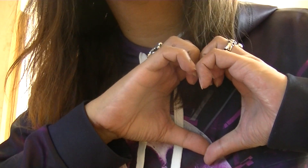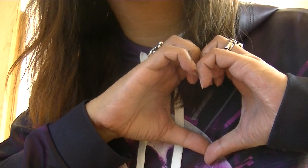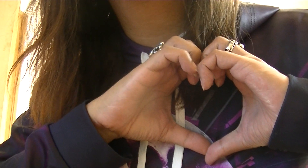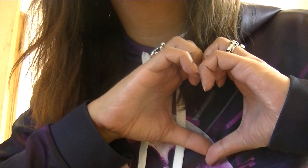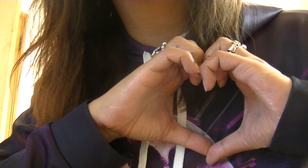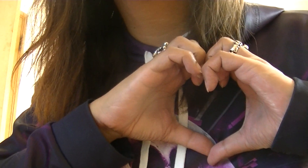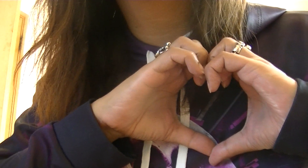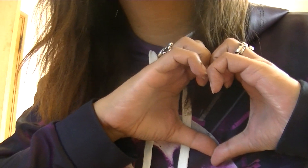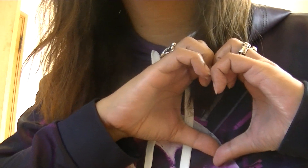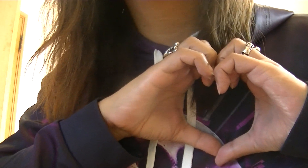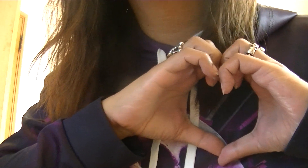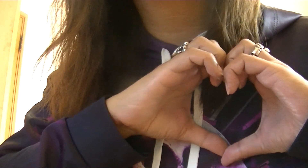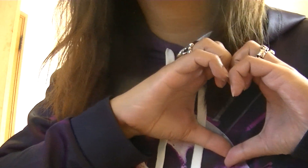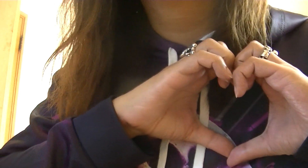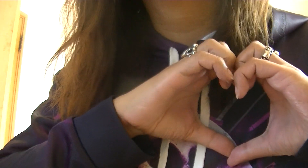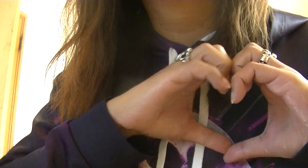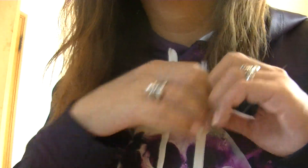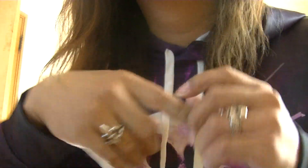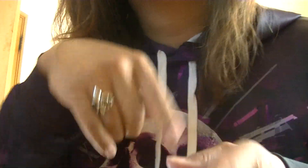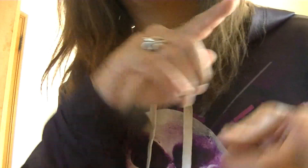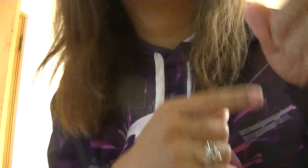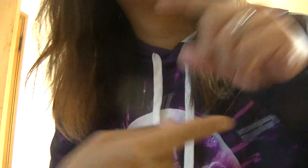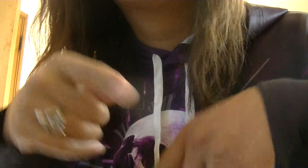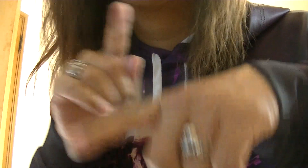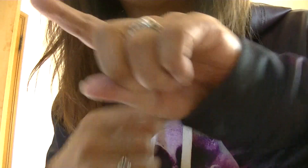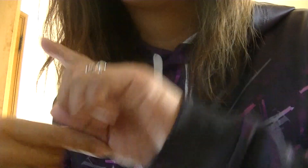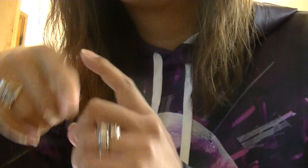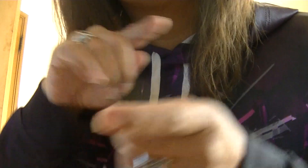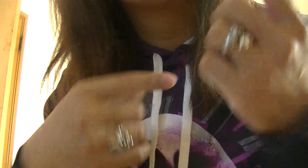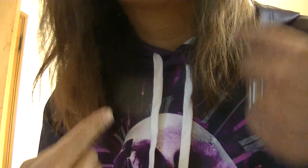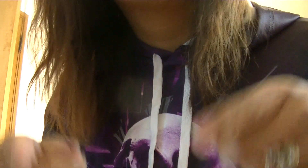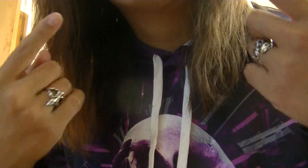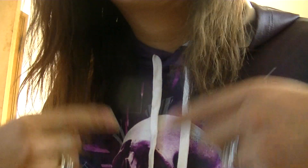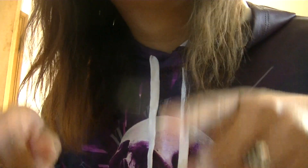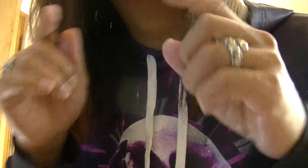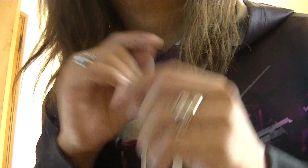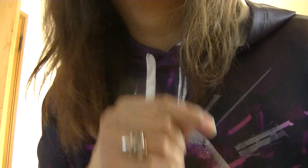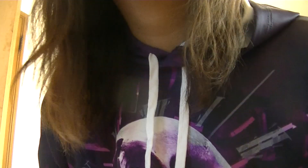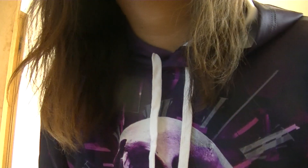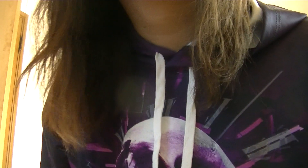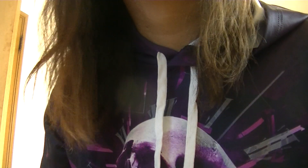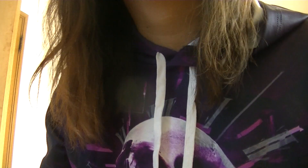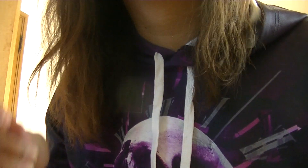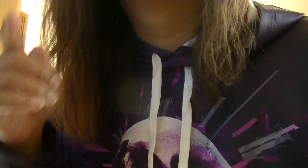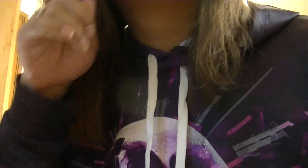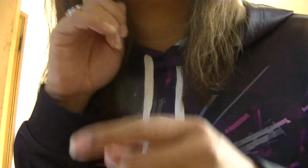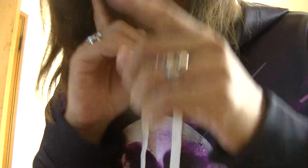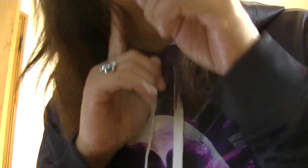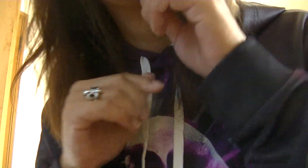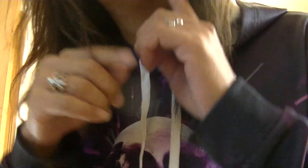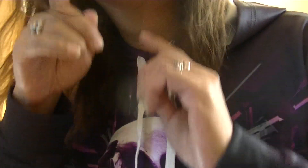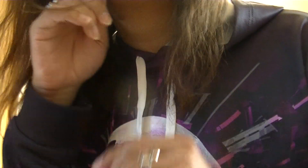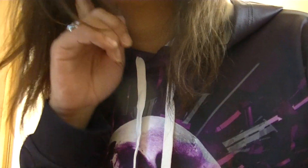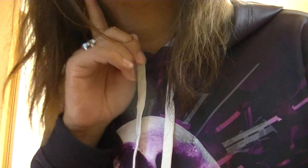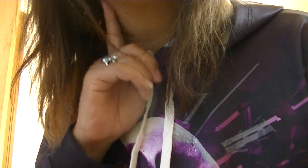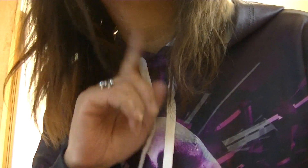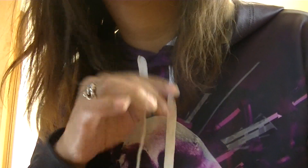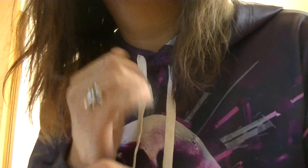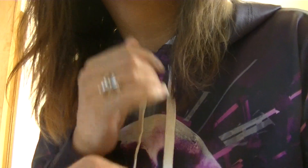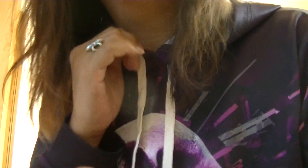しでんぐり返しの日々かわいそうなふりをして